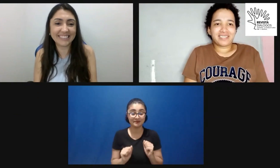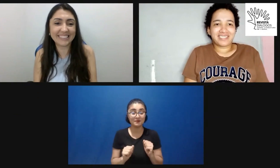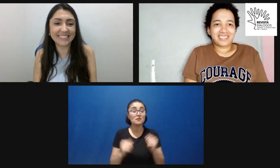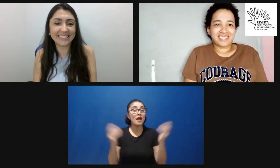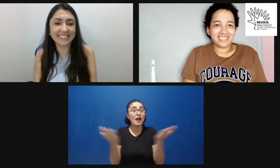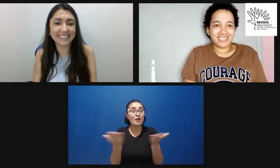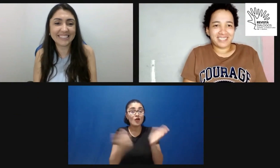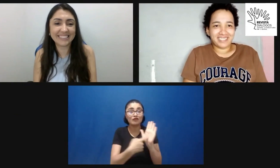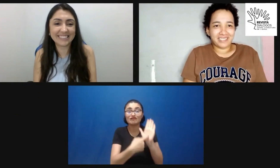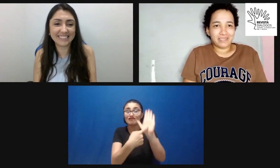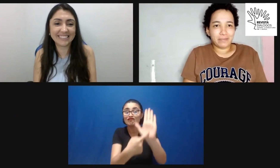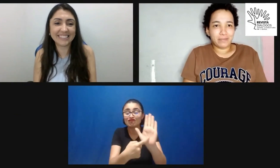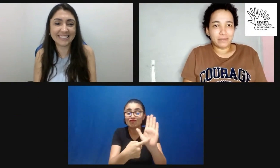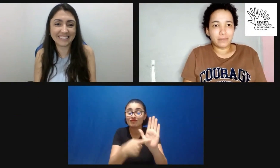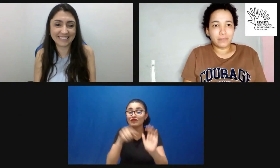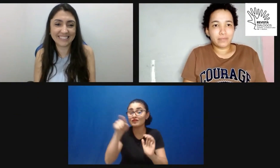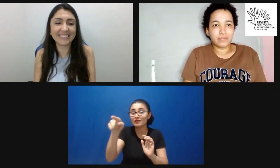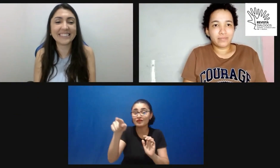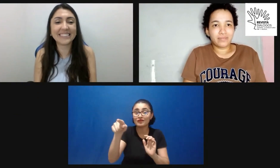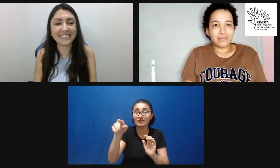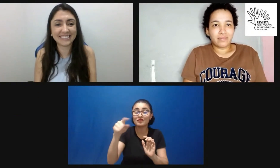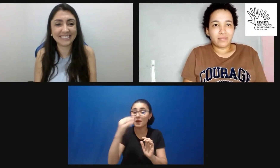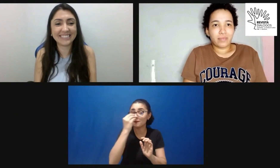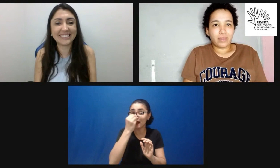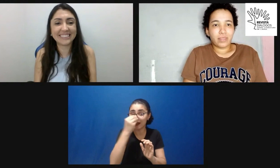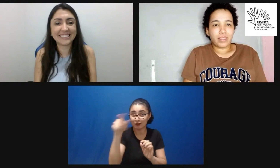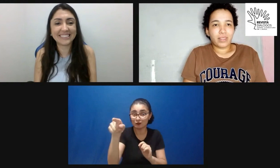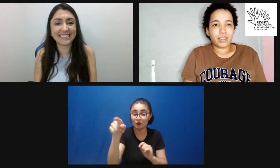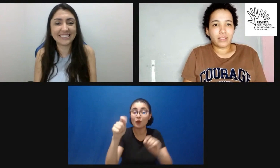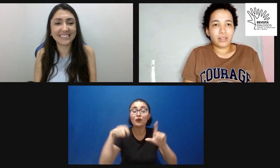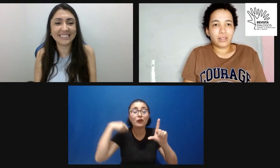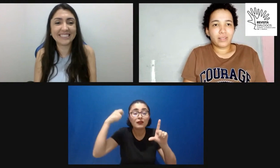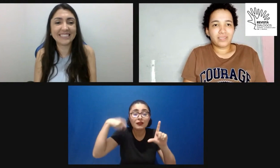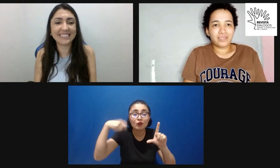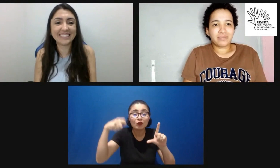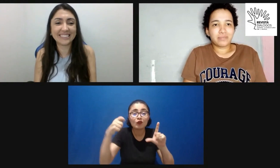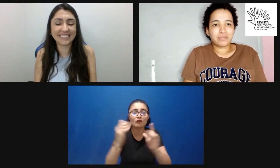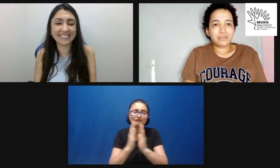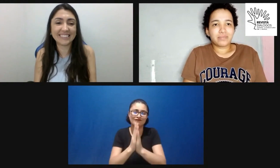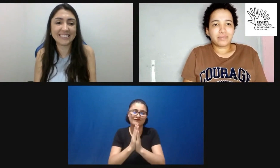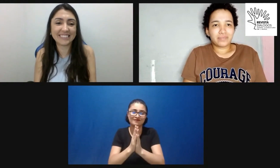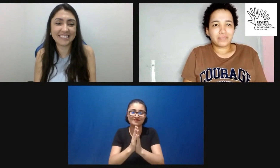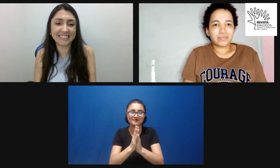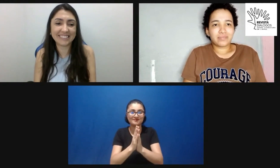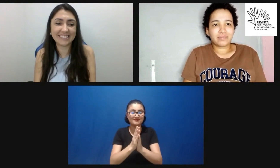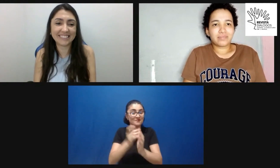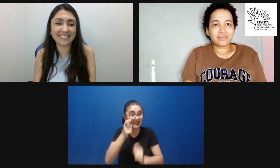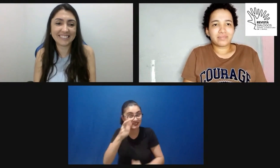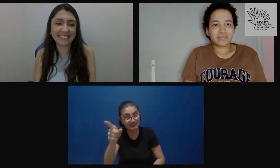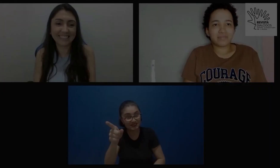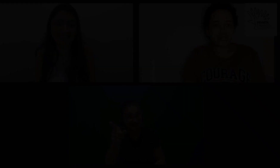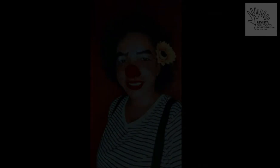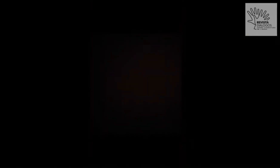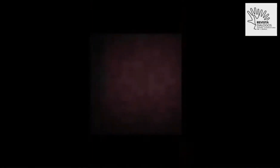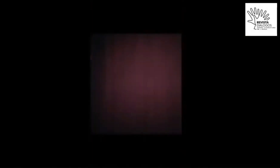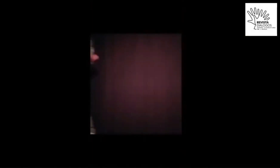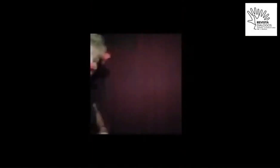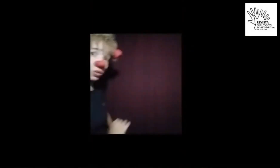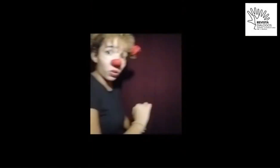Olá! Agora vamos apresentar um vídeo seu, com sua personagem palhaça. Vamos assistir?